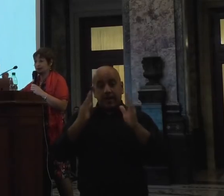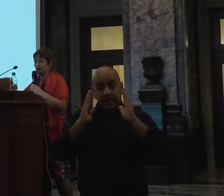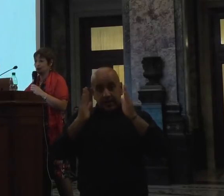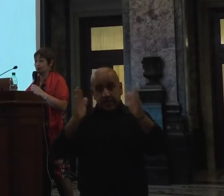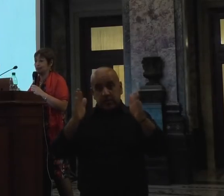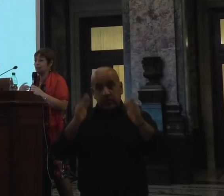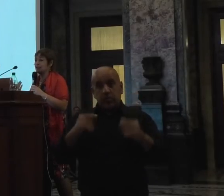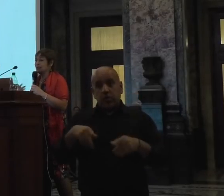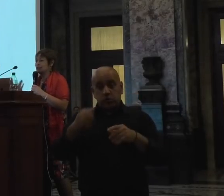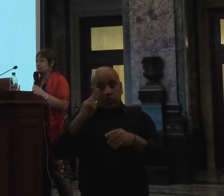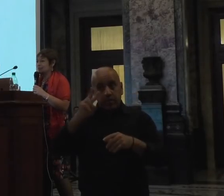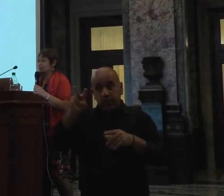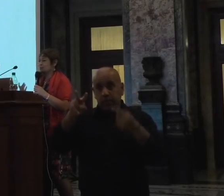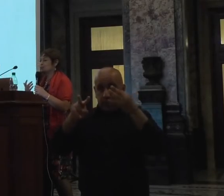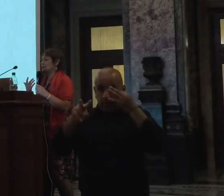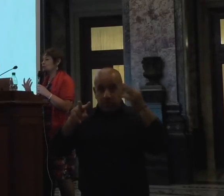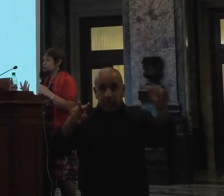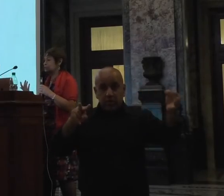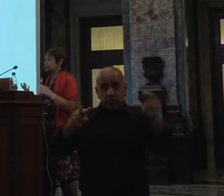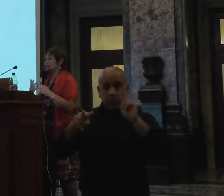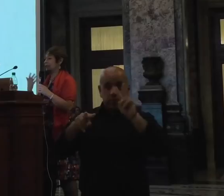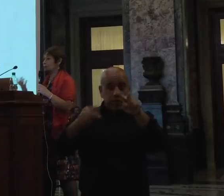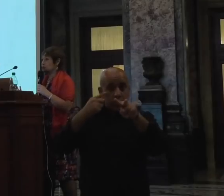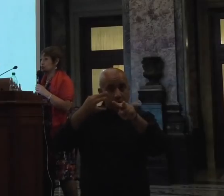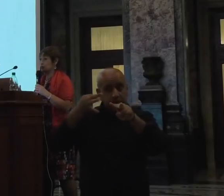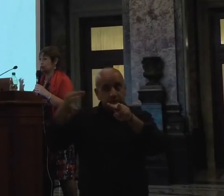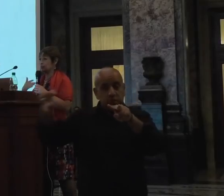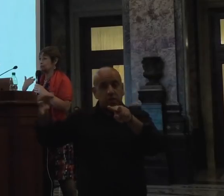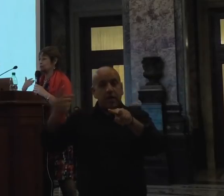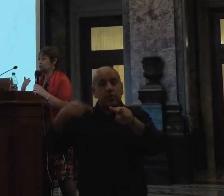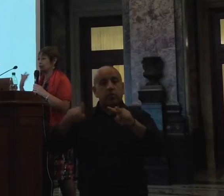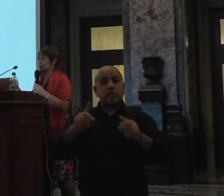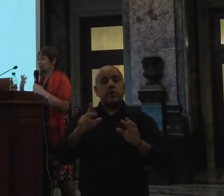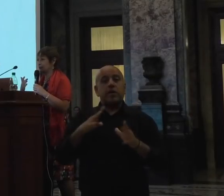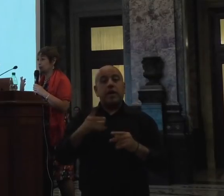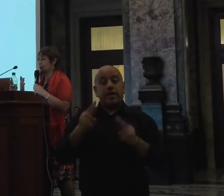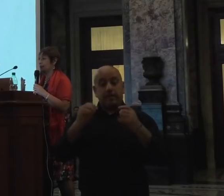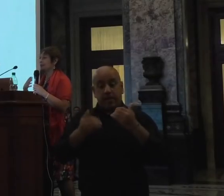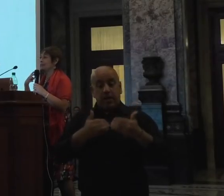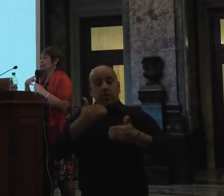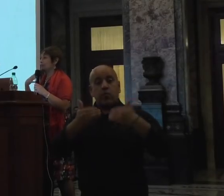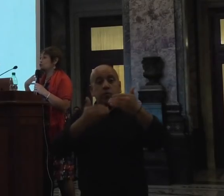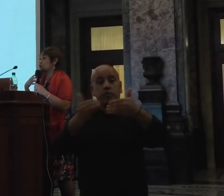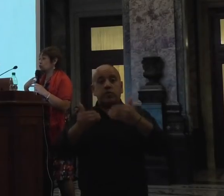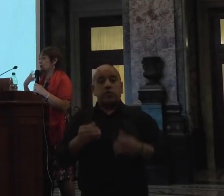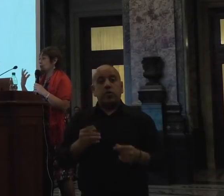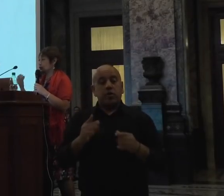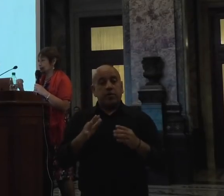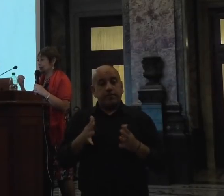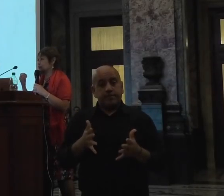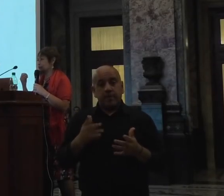vaya a ese sitio también. Y si pensamos, tiene mucho sentido que en la evolución hayamos evolucionado de tal forma que no